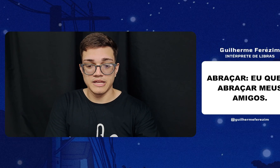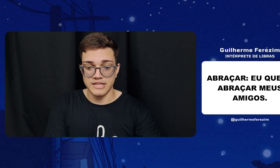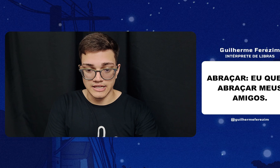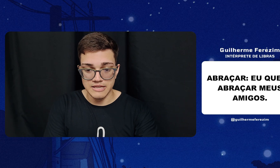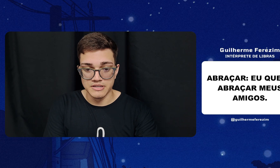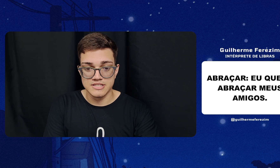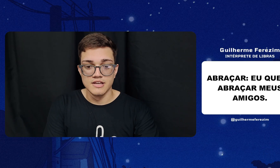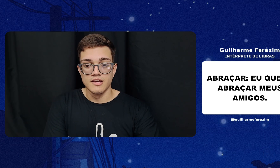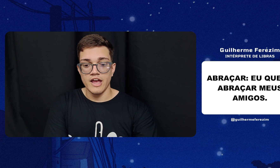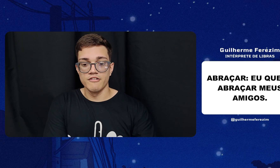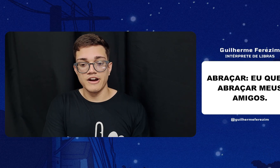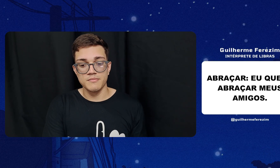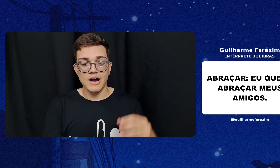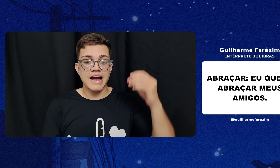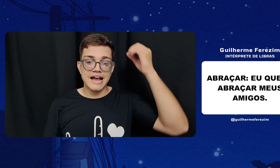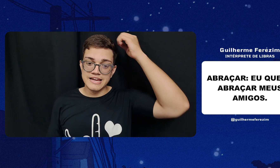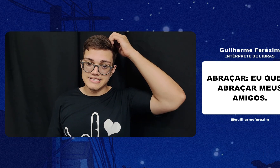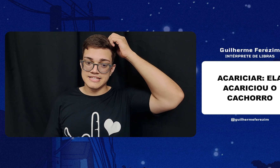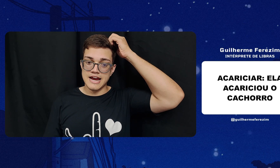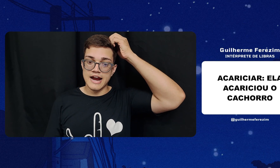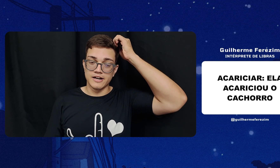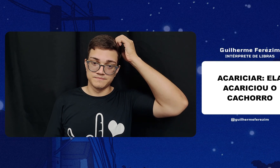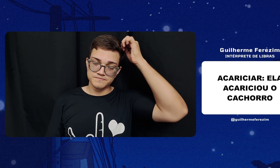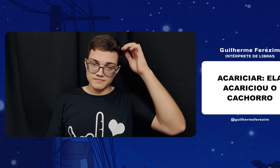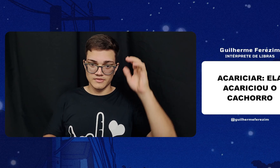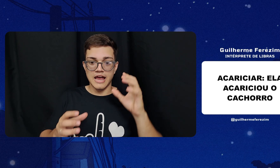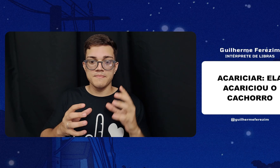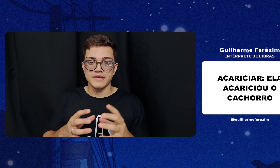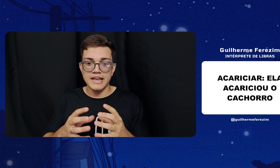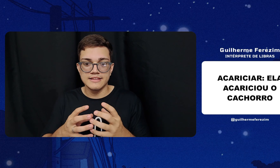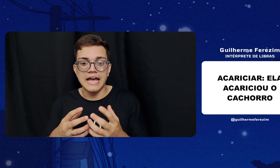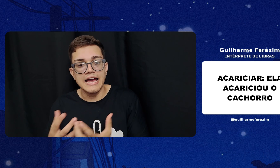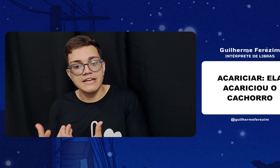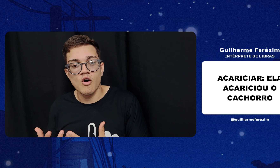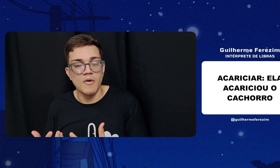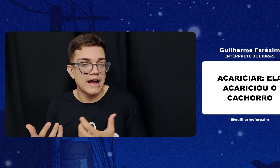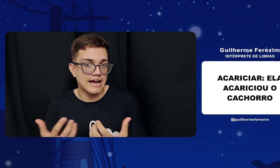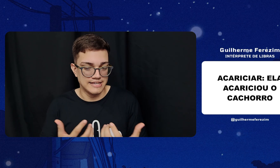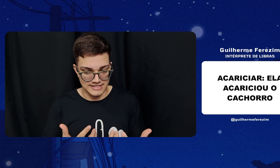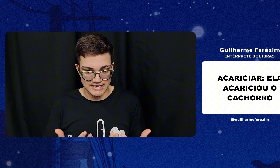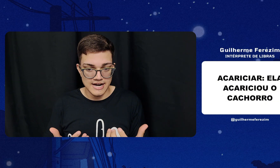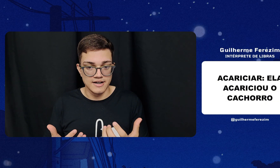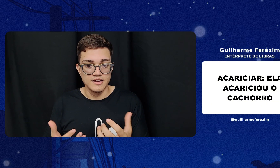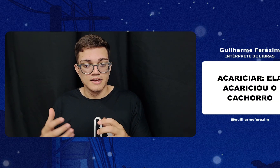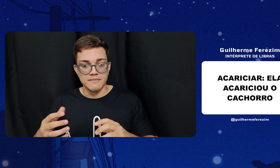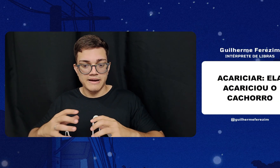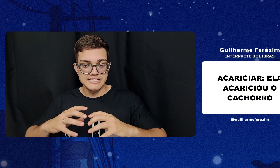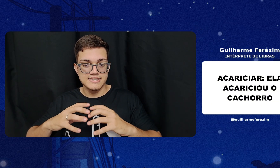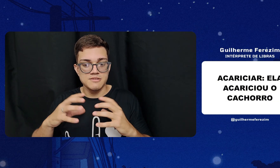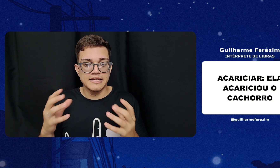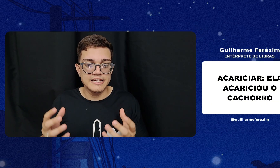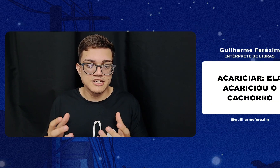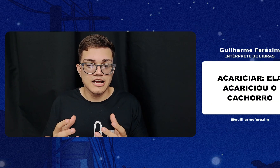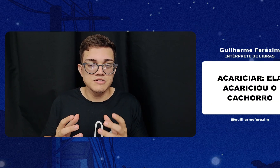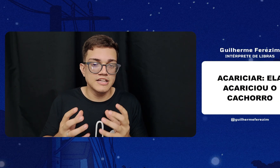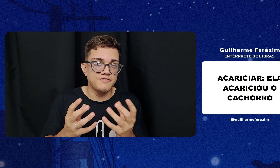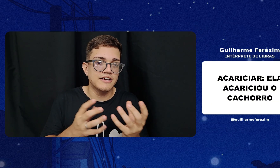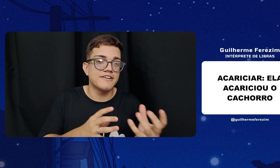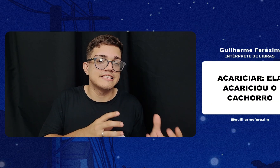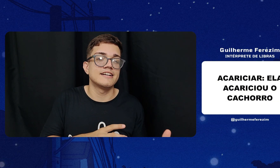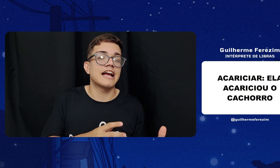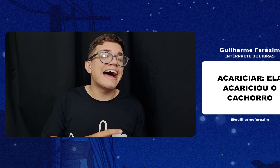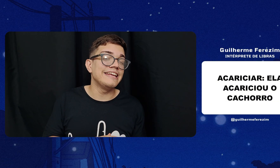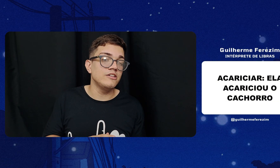vai aprender em Libras é o verbo acariciar, tá? Ele tá aí como acariciar, mas de maneira geral